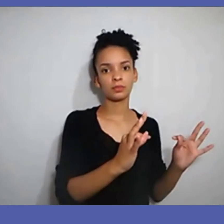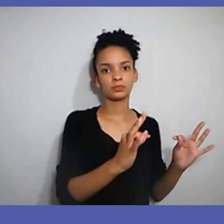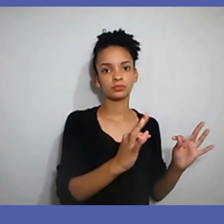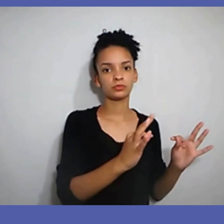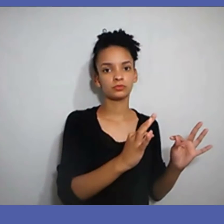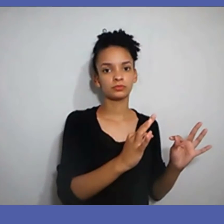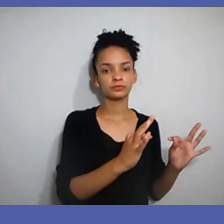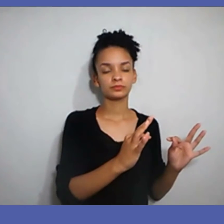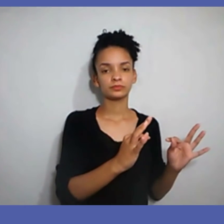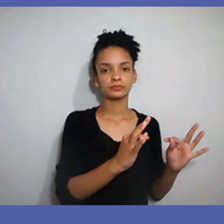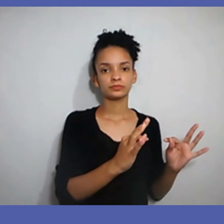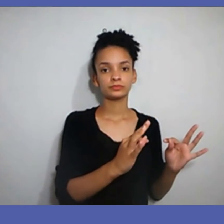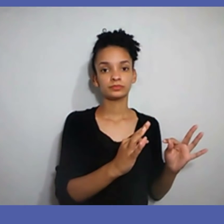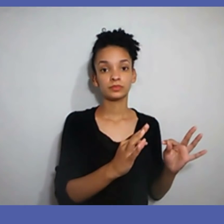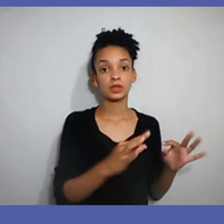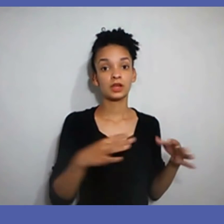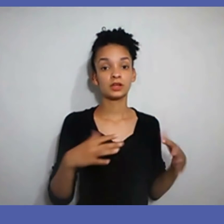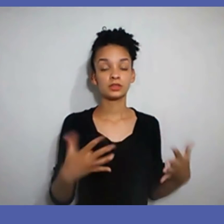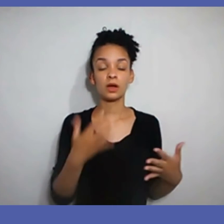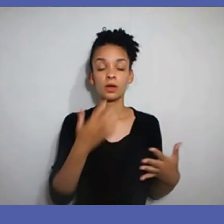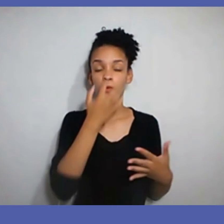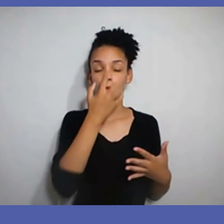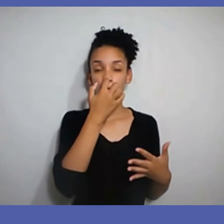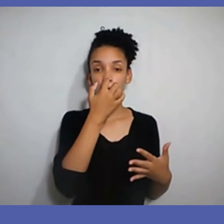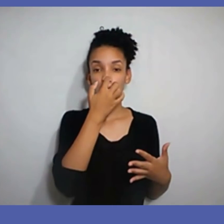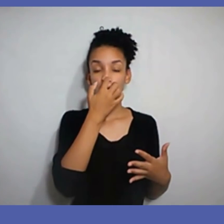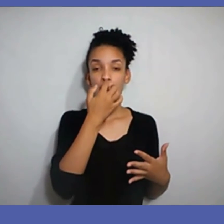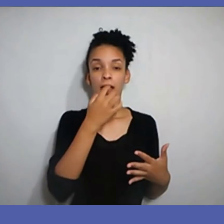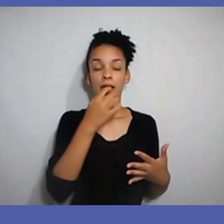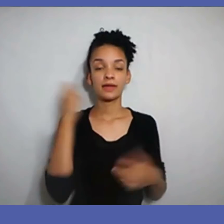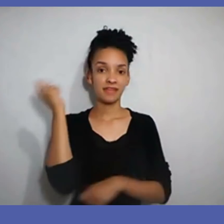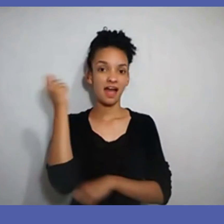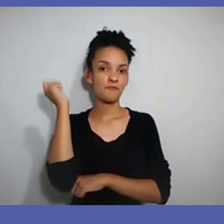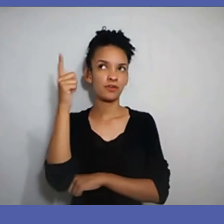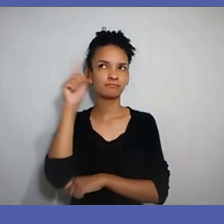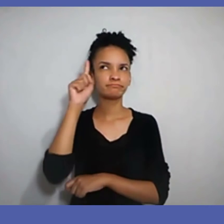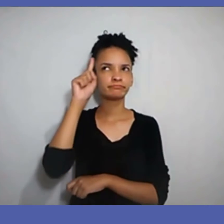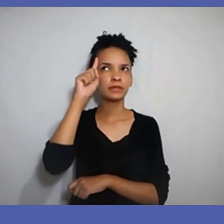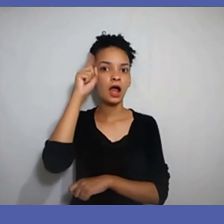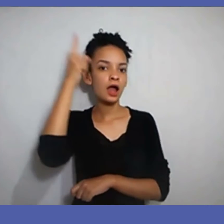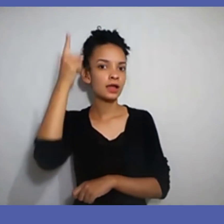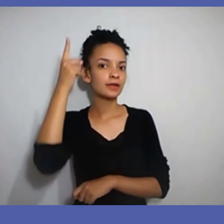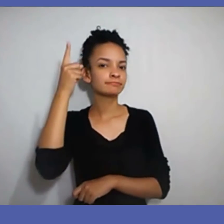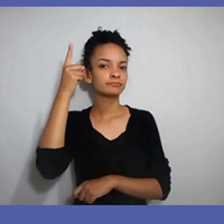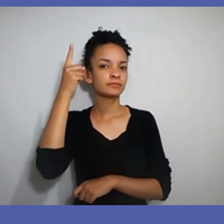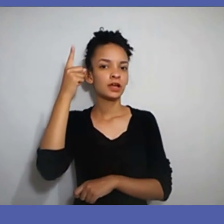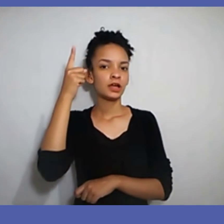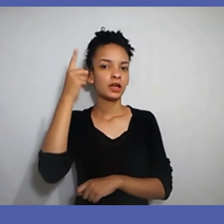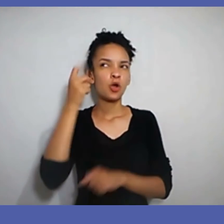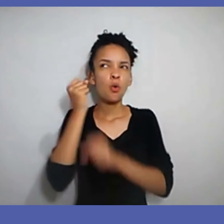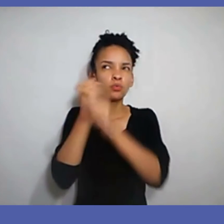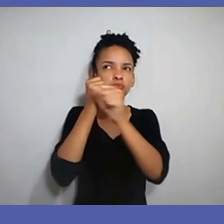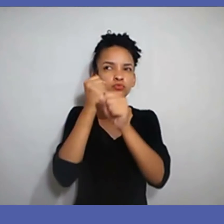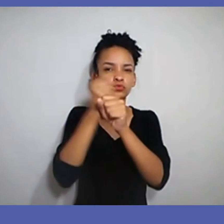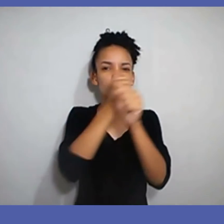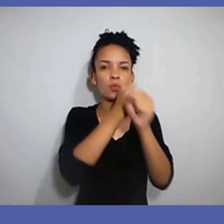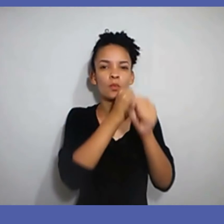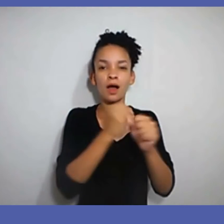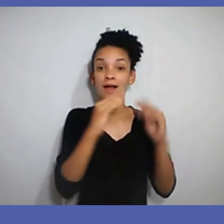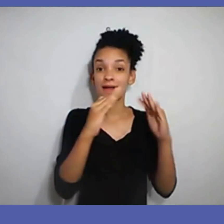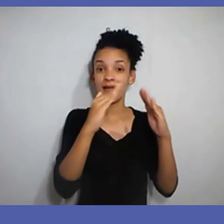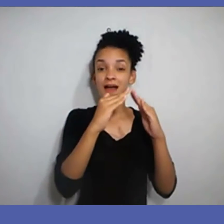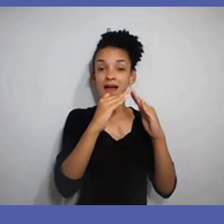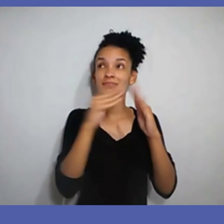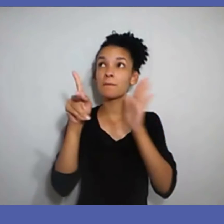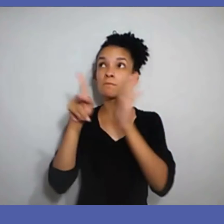de morrer, construir o templo, construir uma casa para o Senhor, já que ele morava numa casa